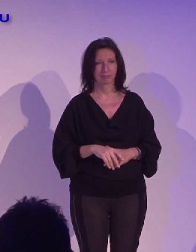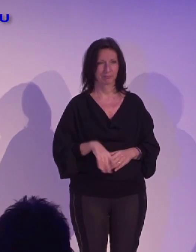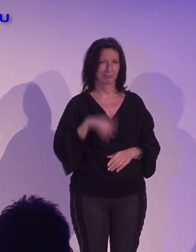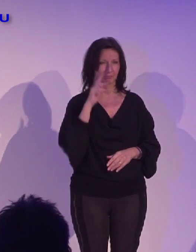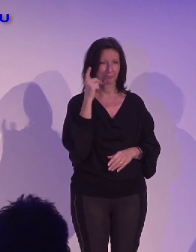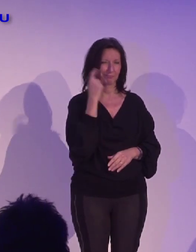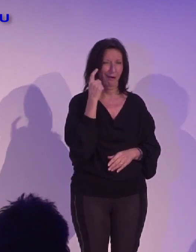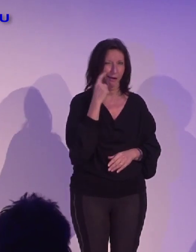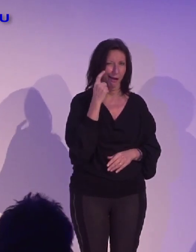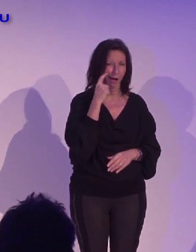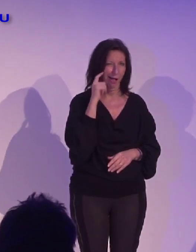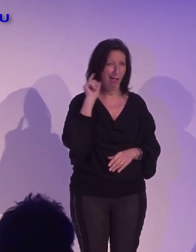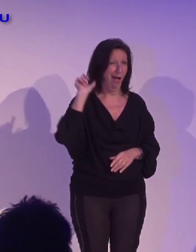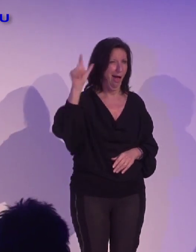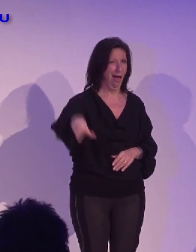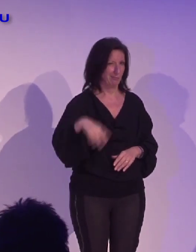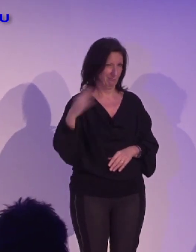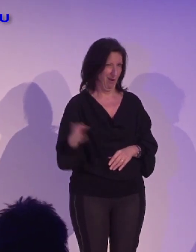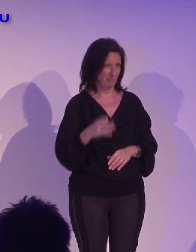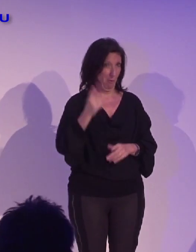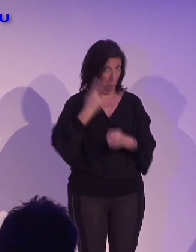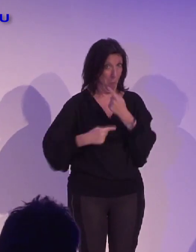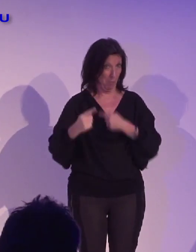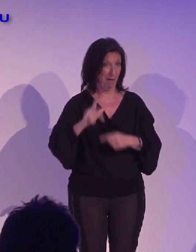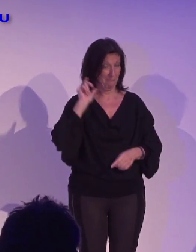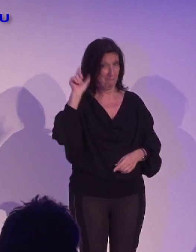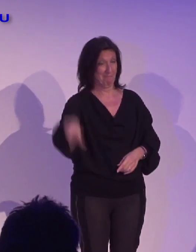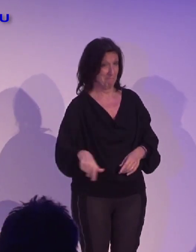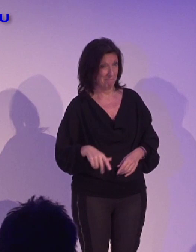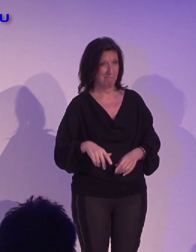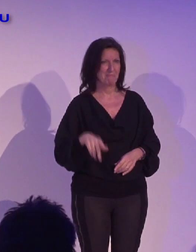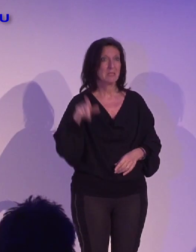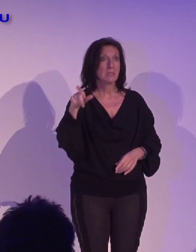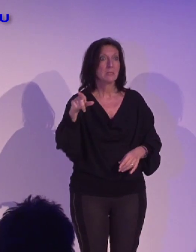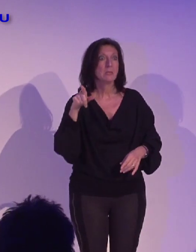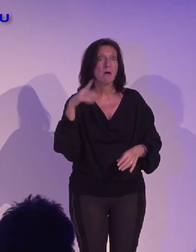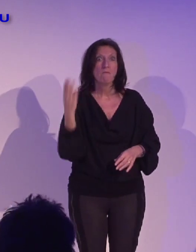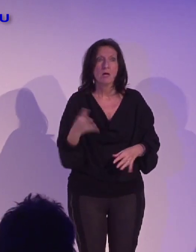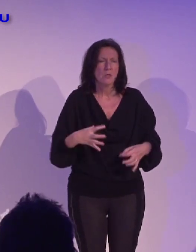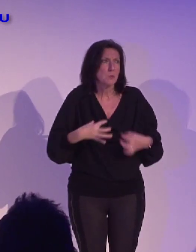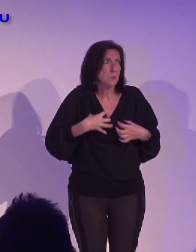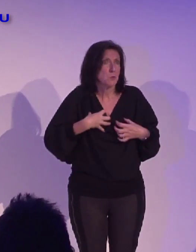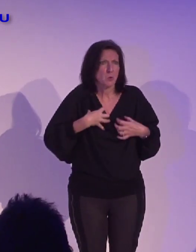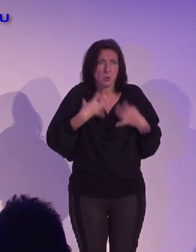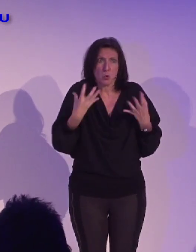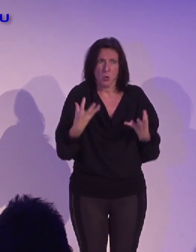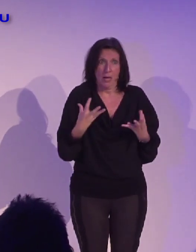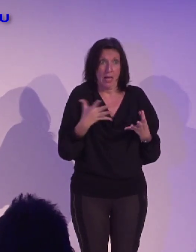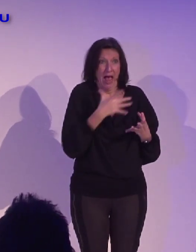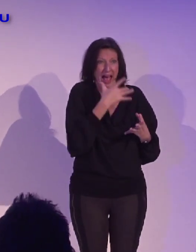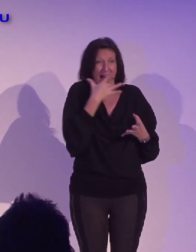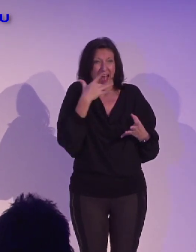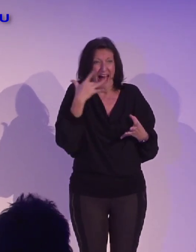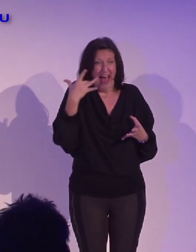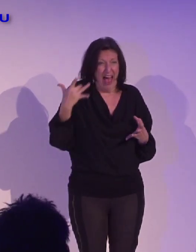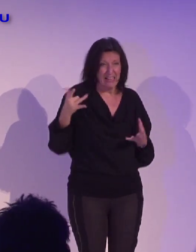Franziska lacht die Waschmaschine aus. Die Waschmaschine kriegt einen Wutanfall. Sie fängt an, ganz heiß zu waschen.